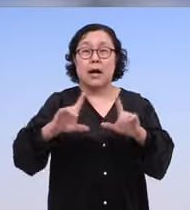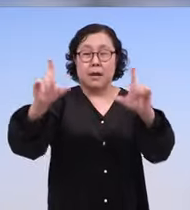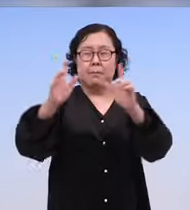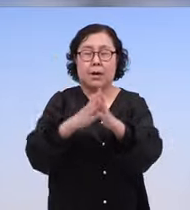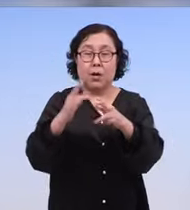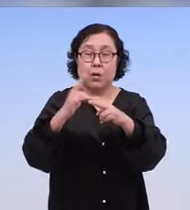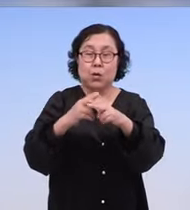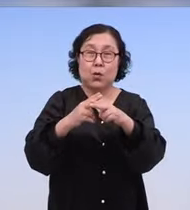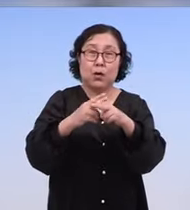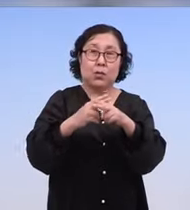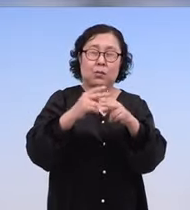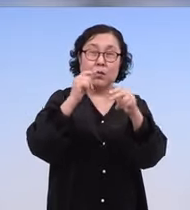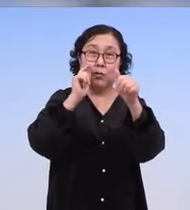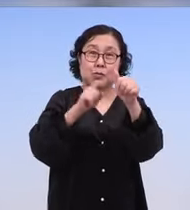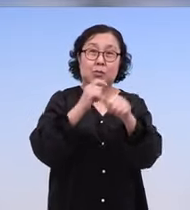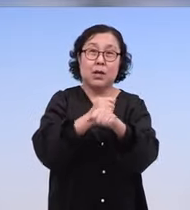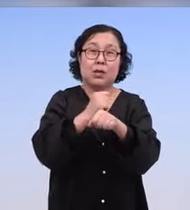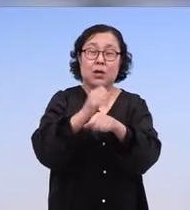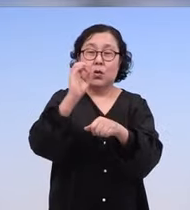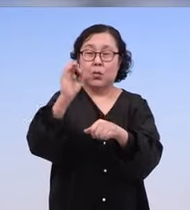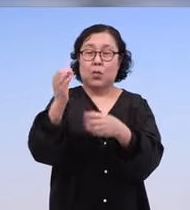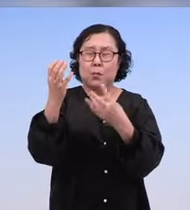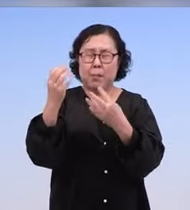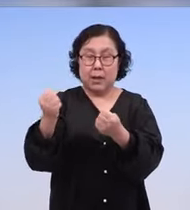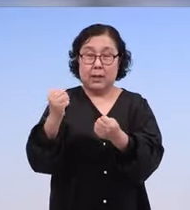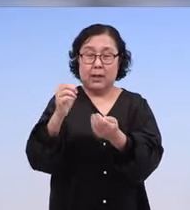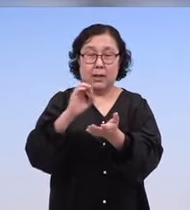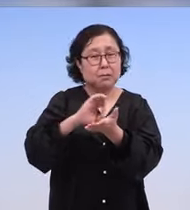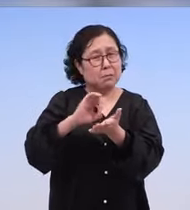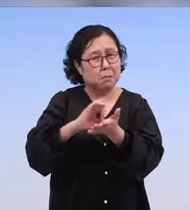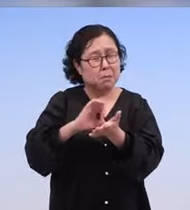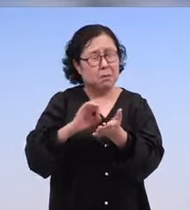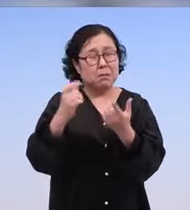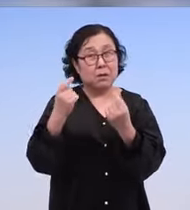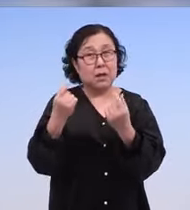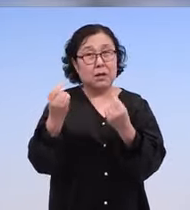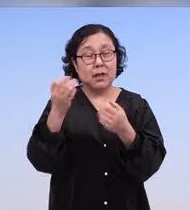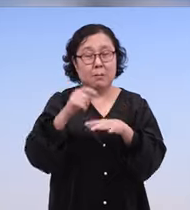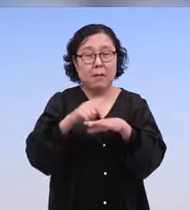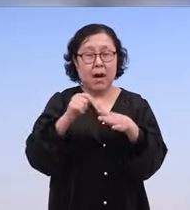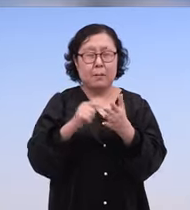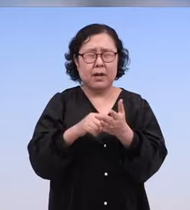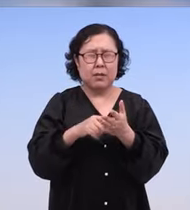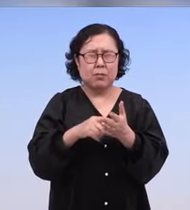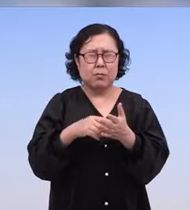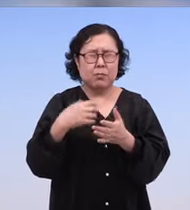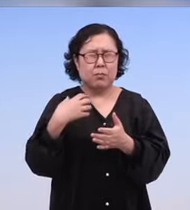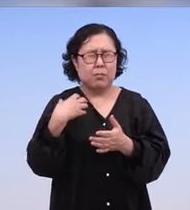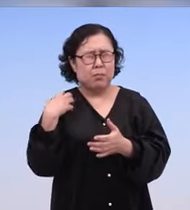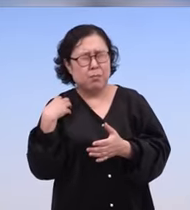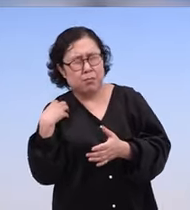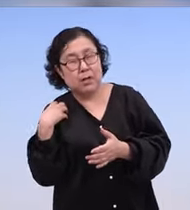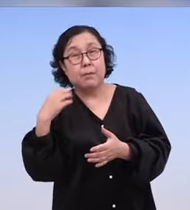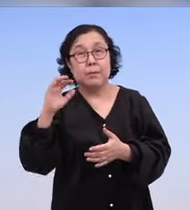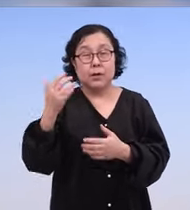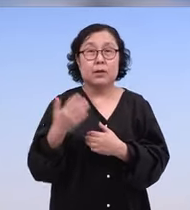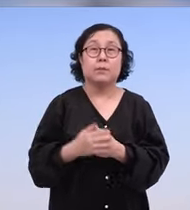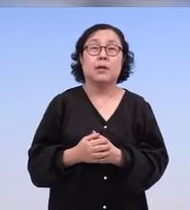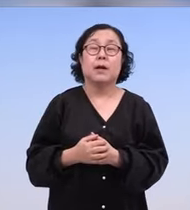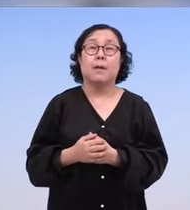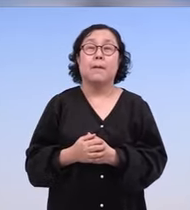막 또 막 요리도 시키고 해가지고 이 돈 되게 많이 나왔을 텐데 이러니까 되게 막 마음이 쓰이는 겁니다.